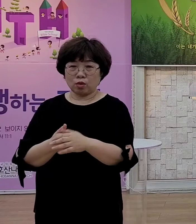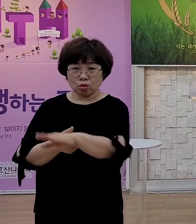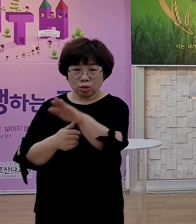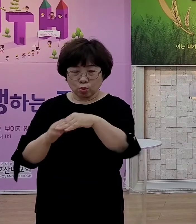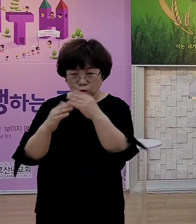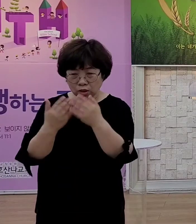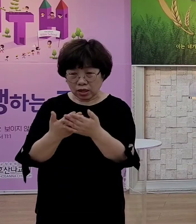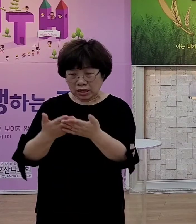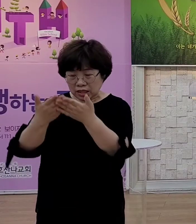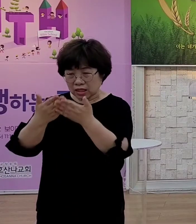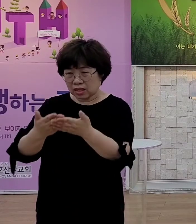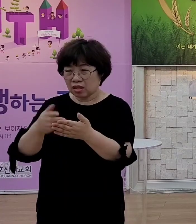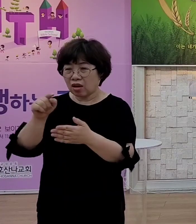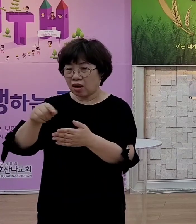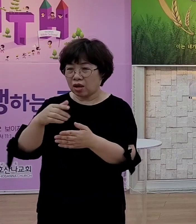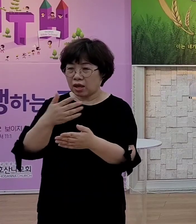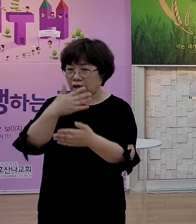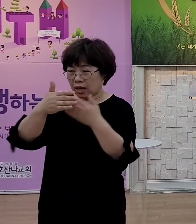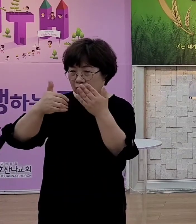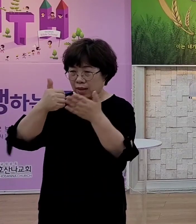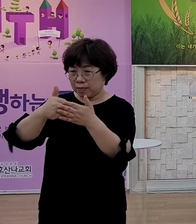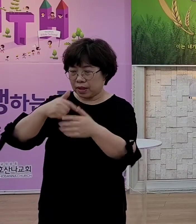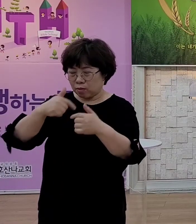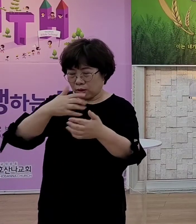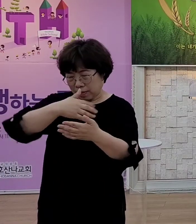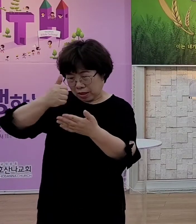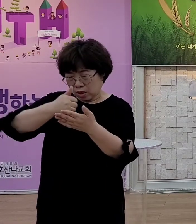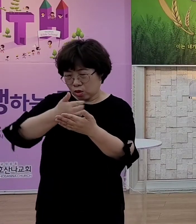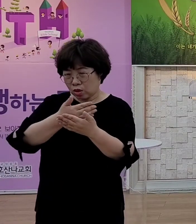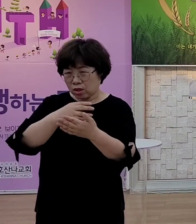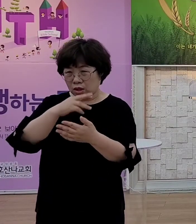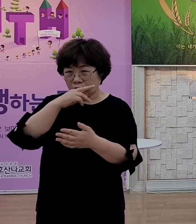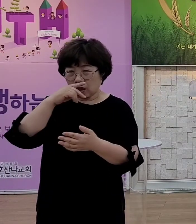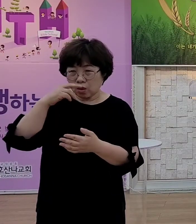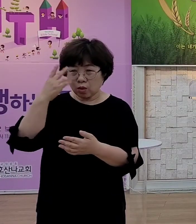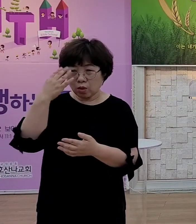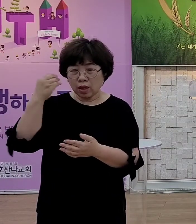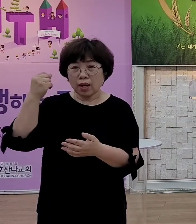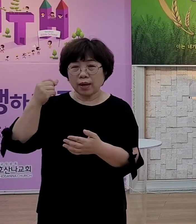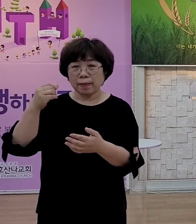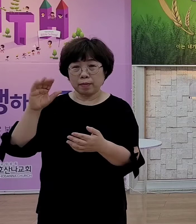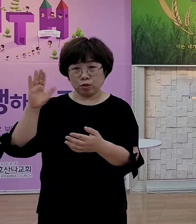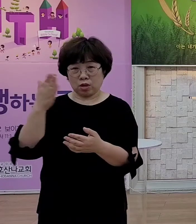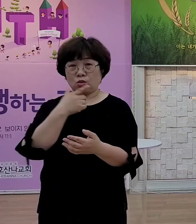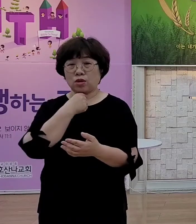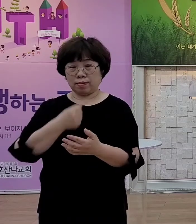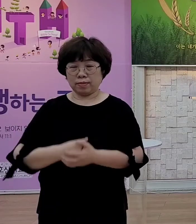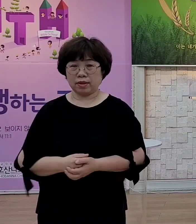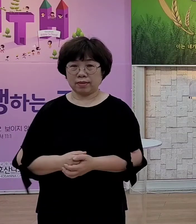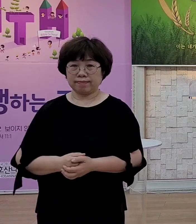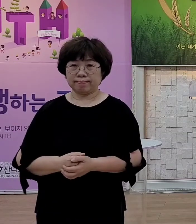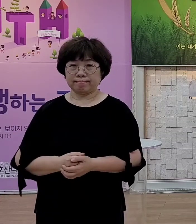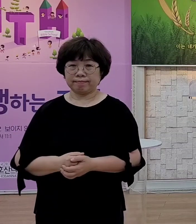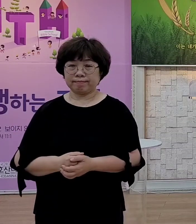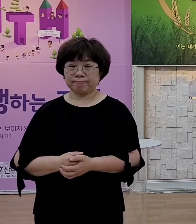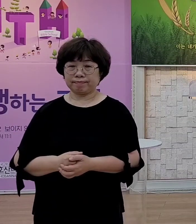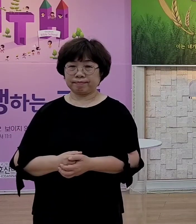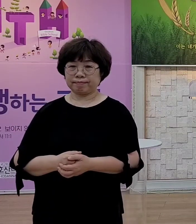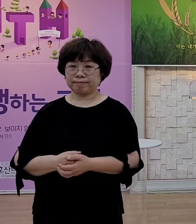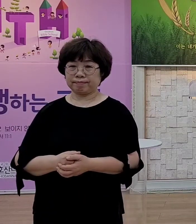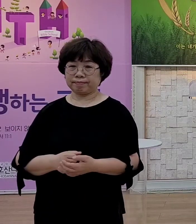되기를 주님의 이름으로 축복합니다. 여러분 말씀을 맺겠습니다. 여러분